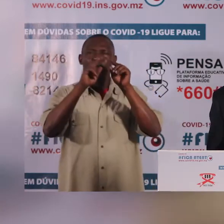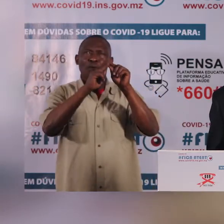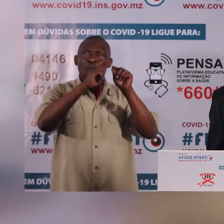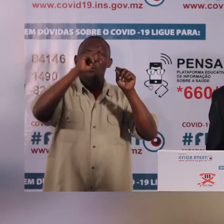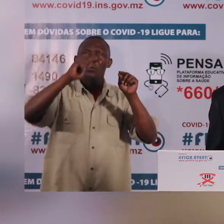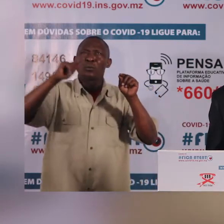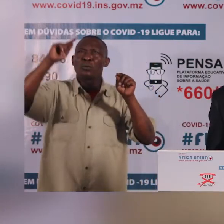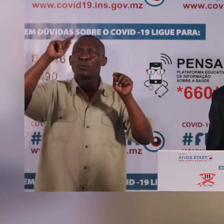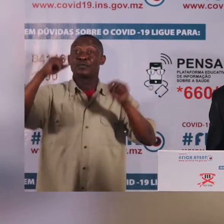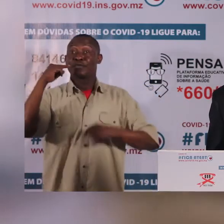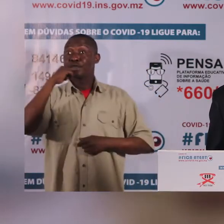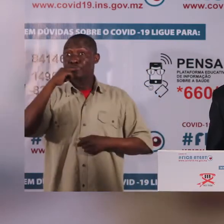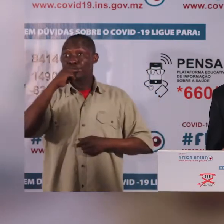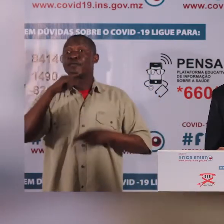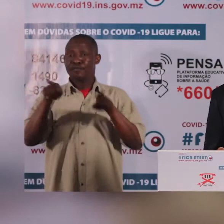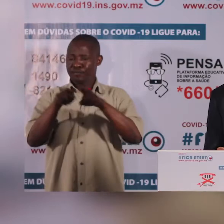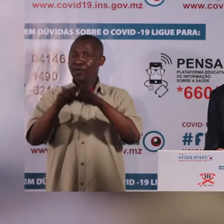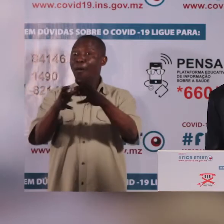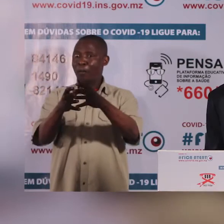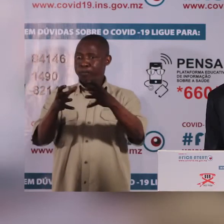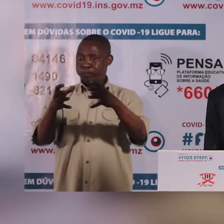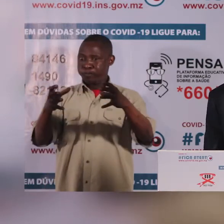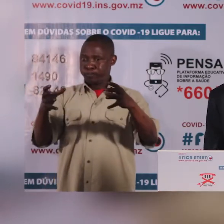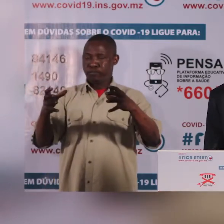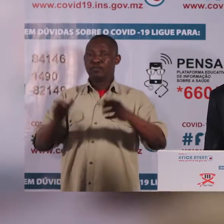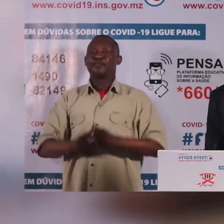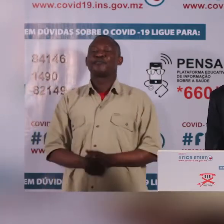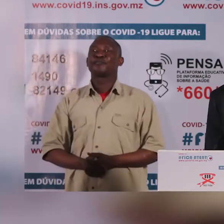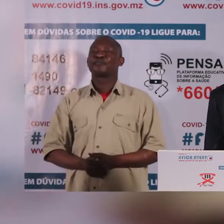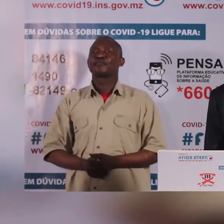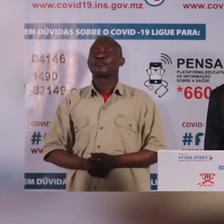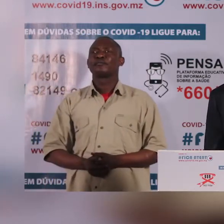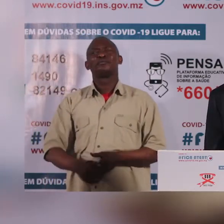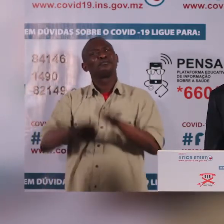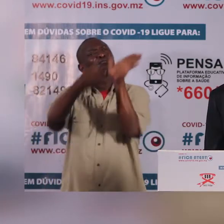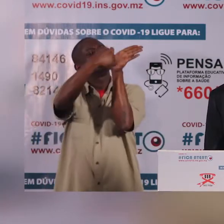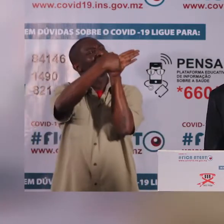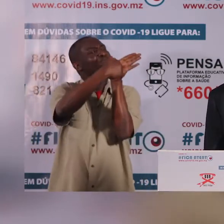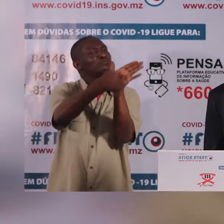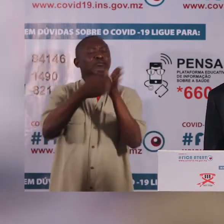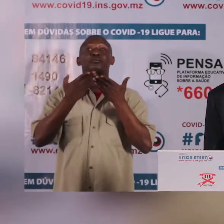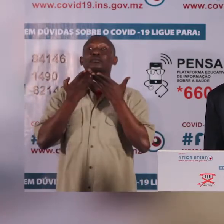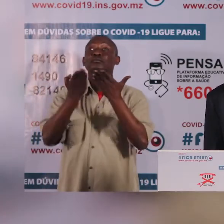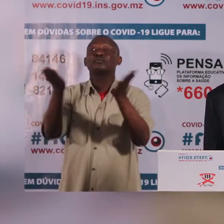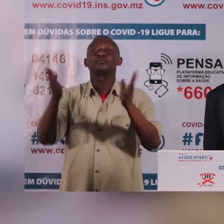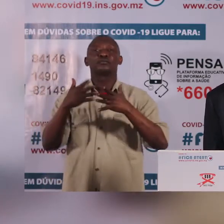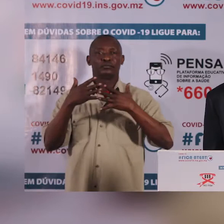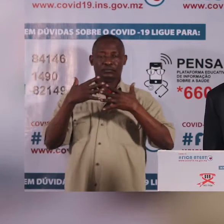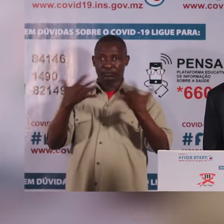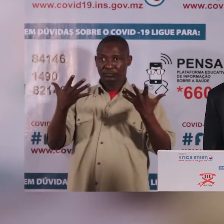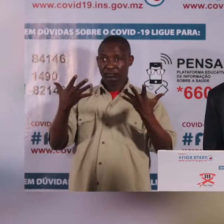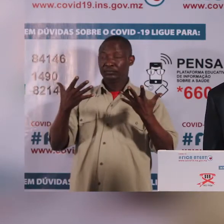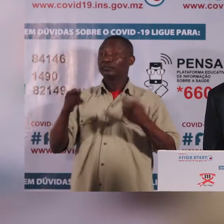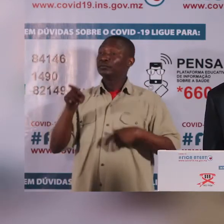O próximo, por favor. Aqui apresentamos o número de casos de Covid-19 na nossa